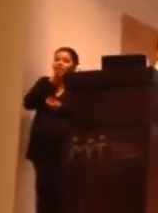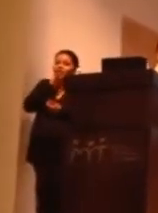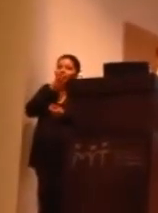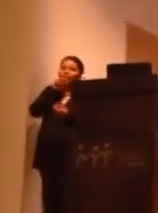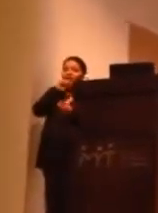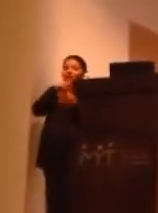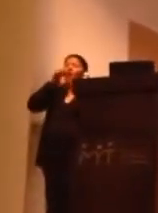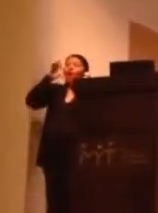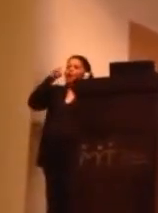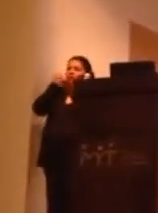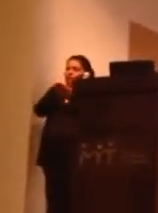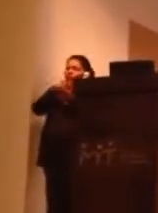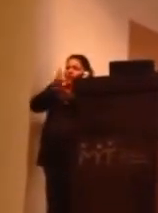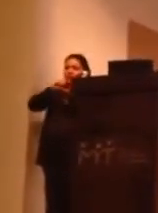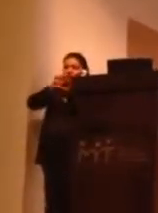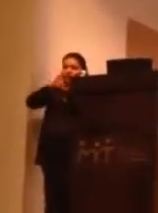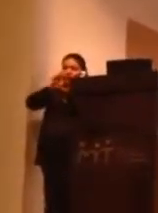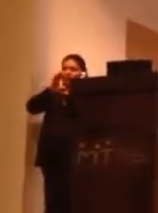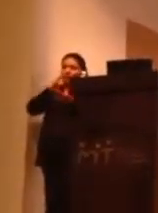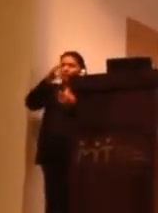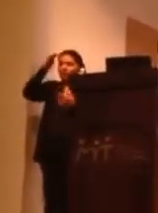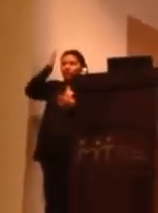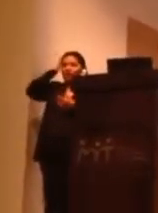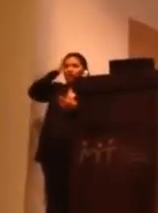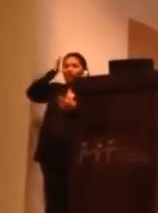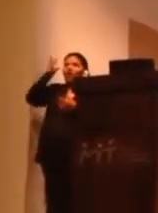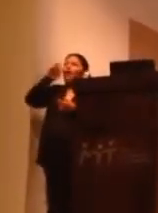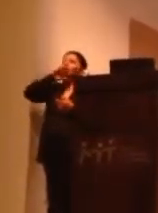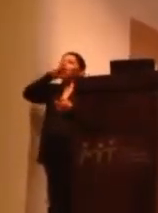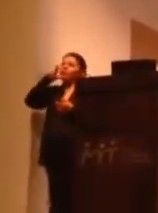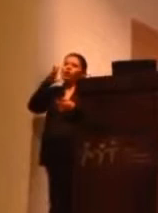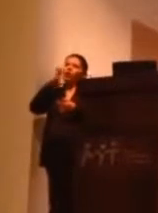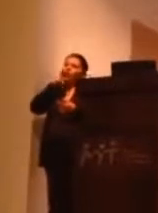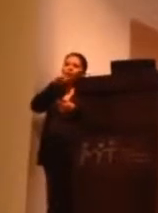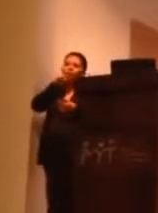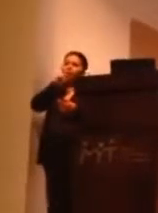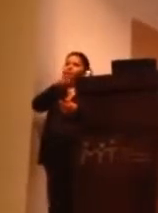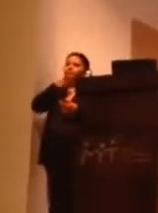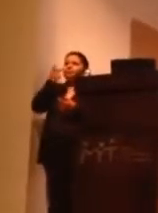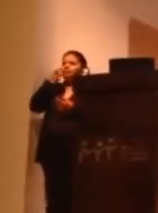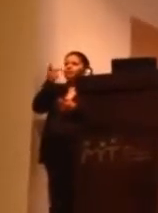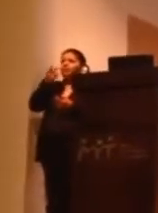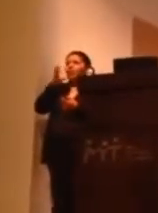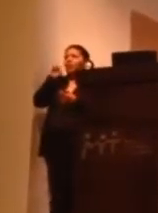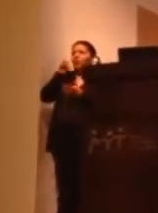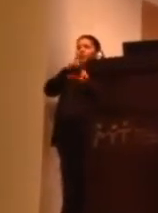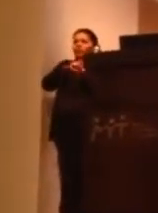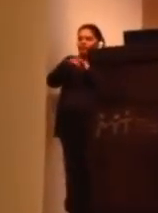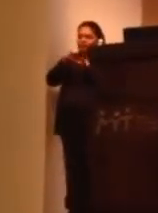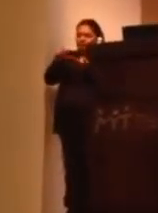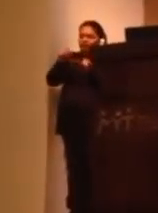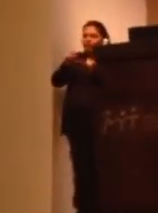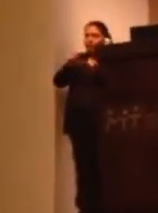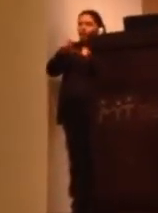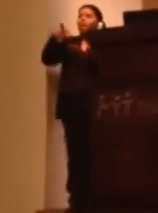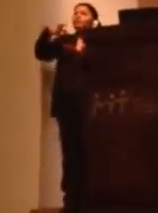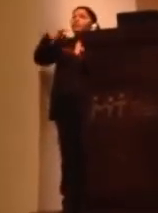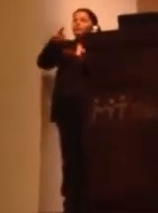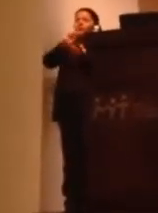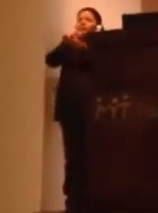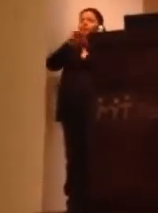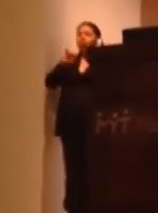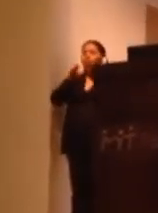discapacidad intelectual. A lo mejor no puede hablar, a lo mejor no puede escribir. Sin embargo, sus